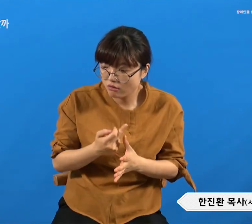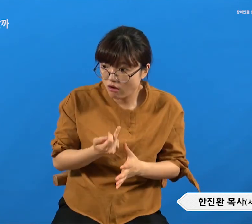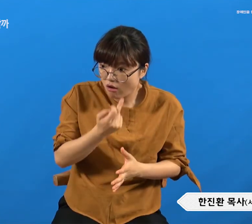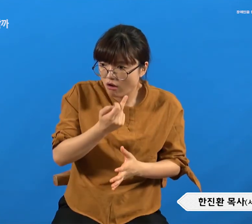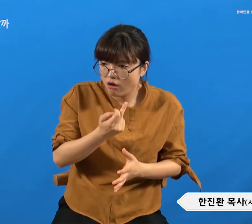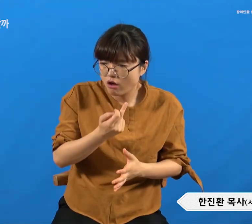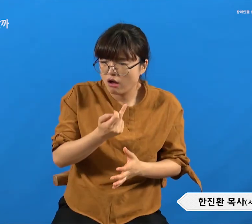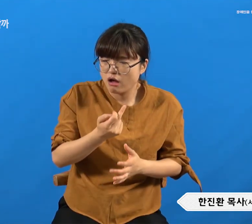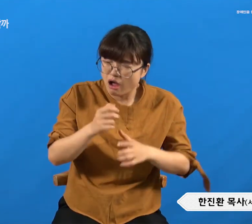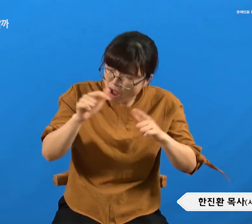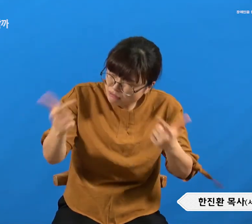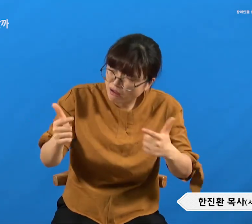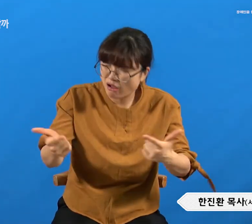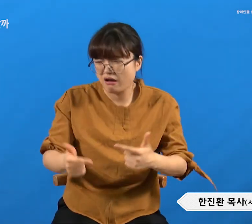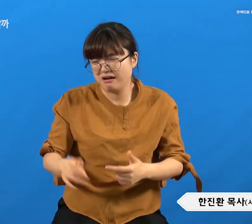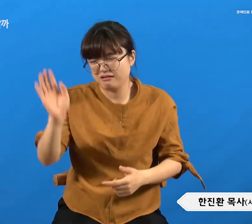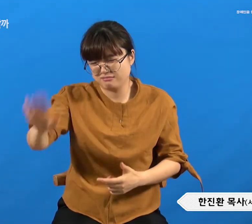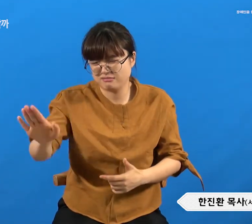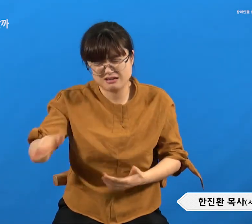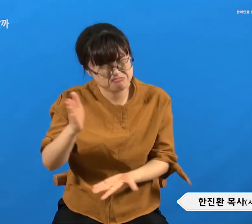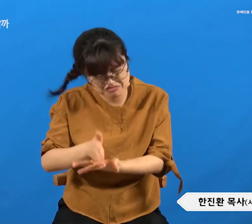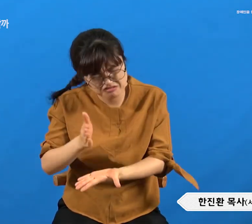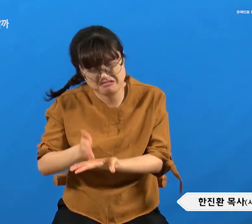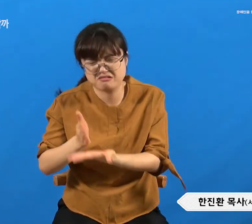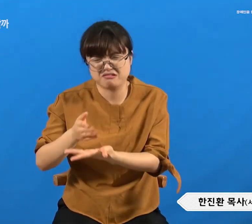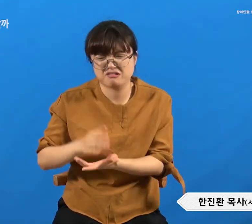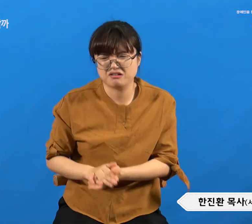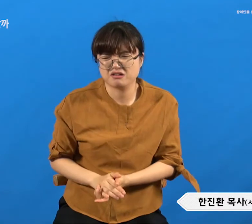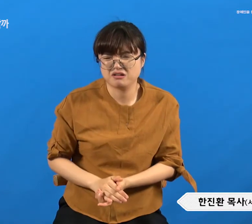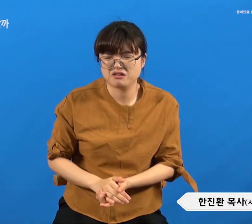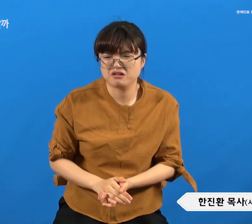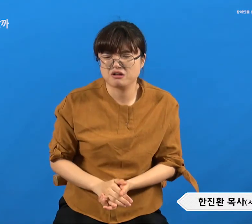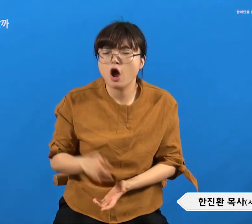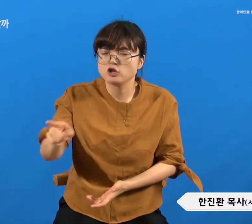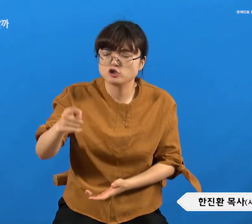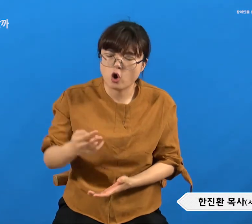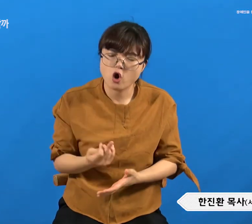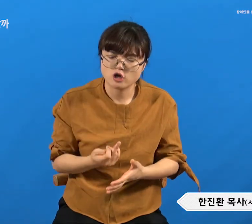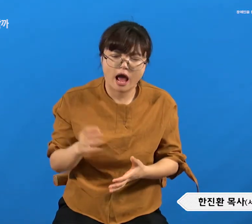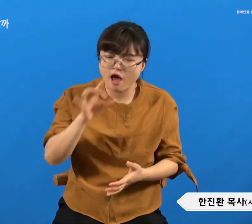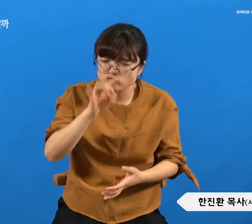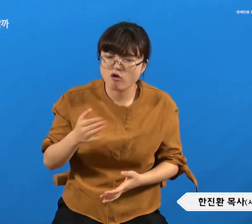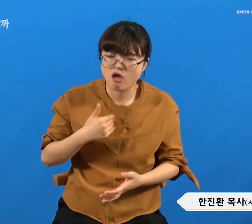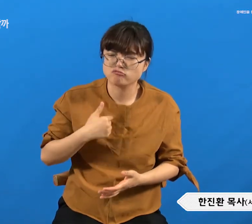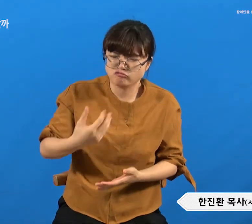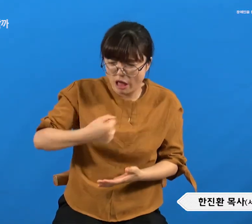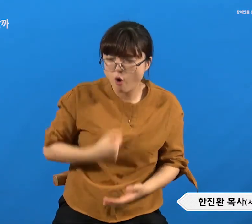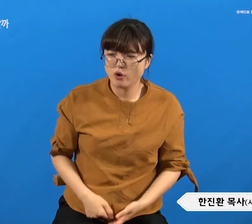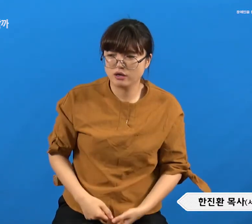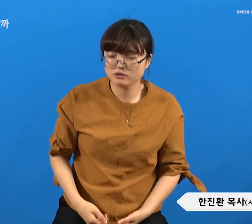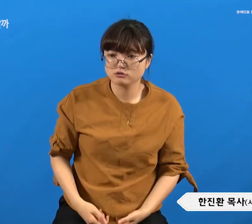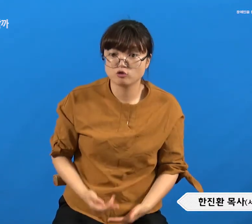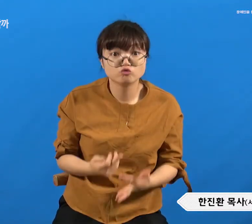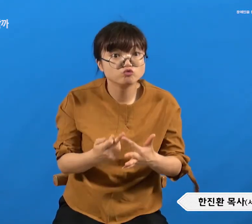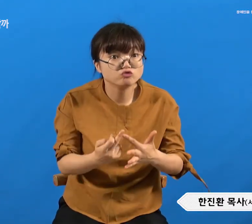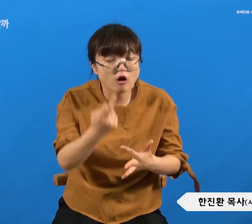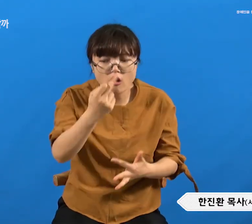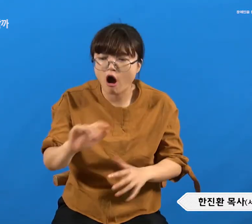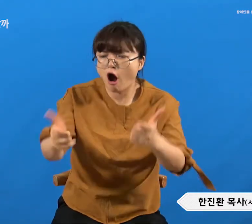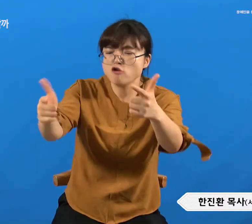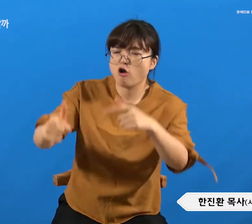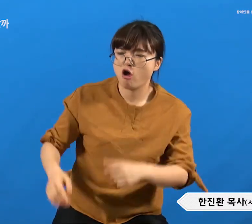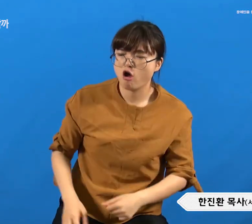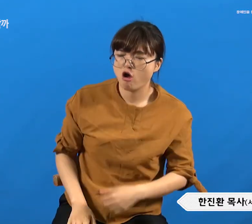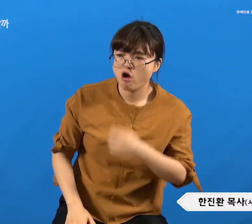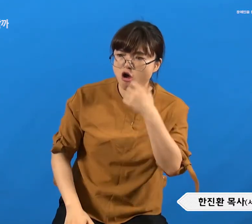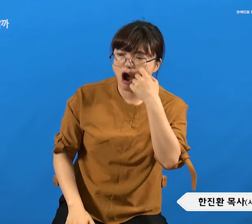대번에 아니다, 그건 안 될 말이다. 그거야말로 장자인 내게로 와야지. 그러니까 둘째 형이